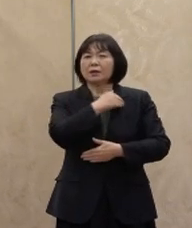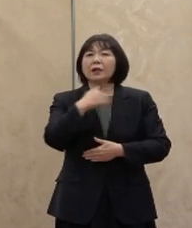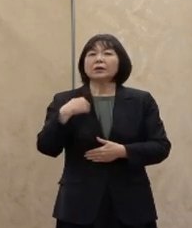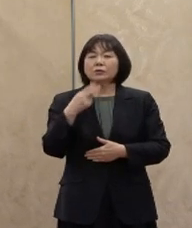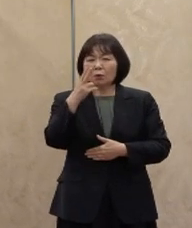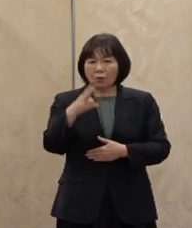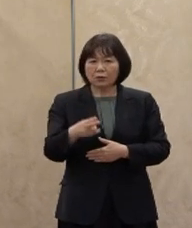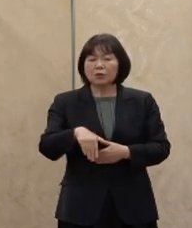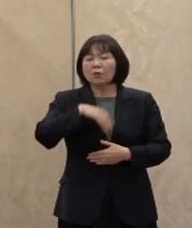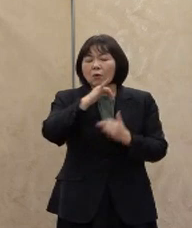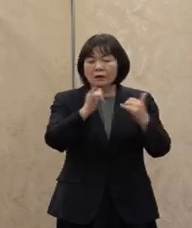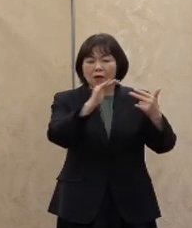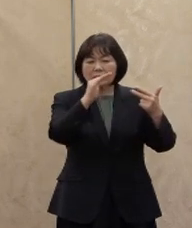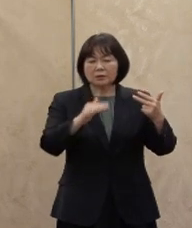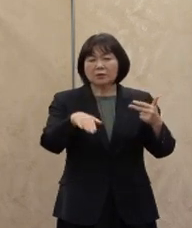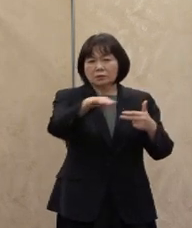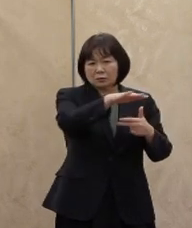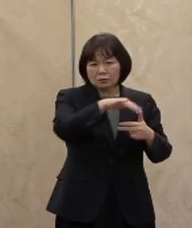では